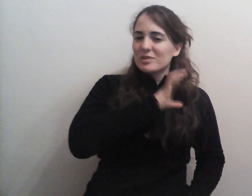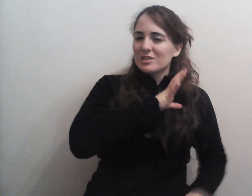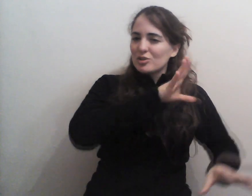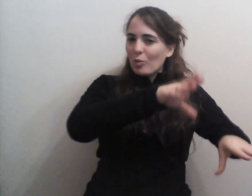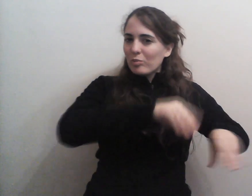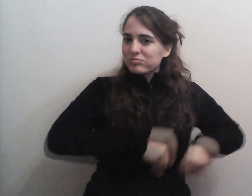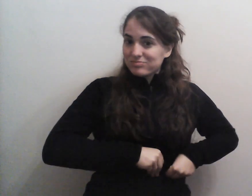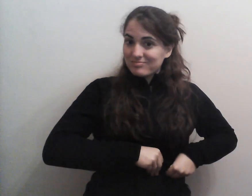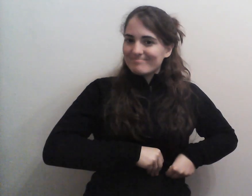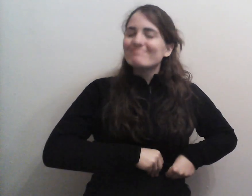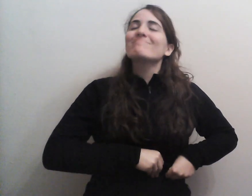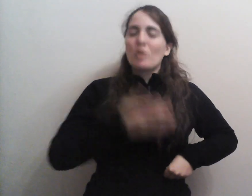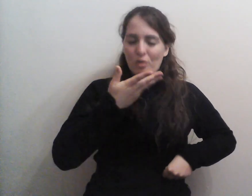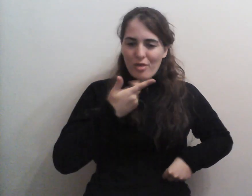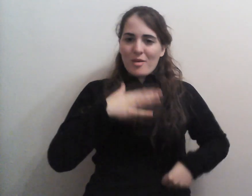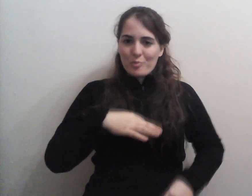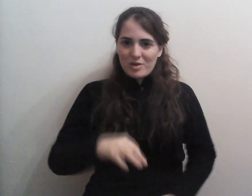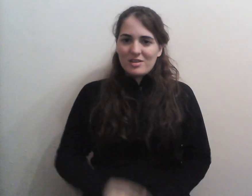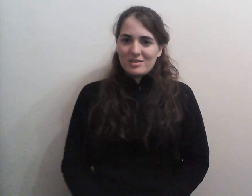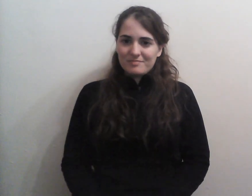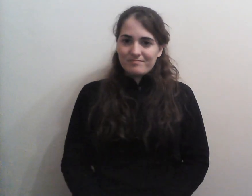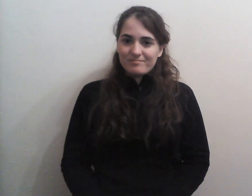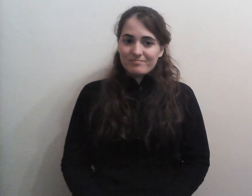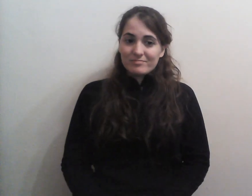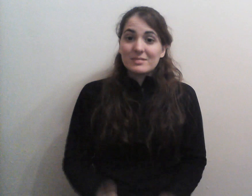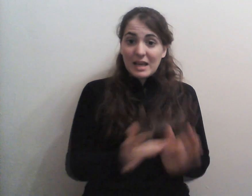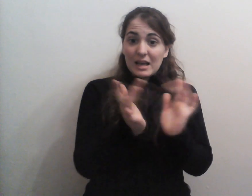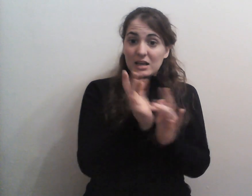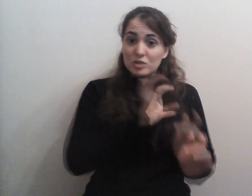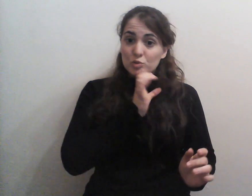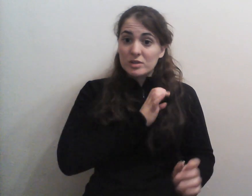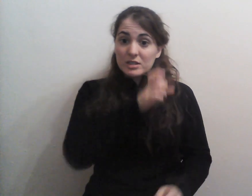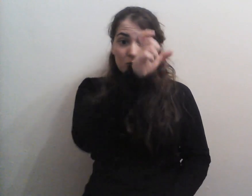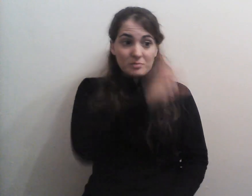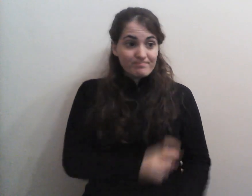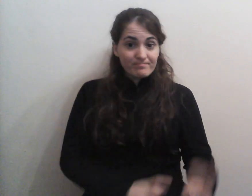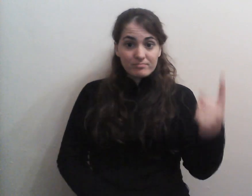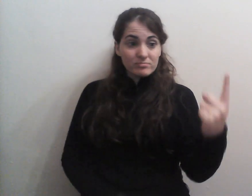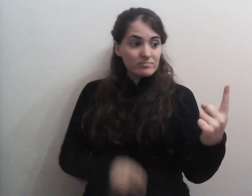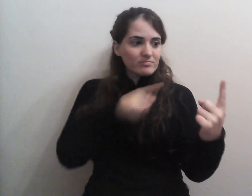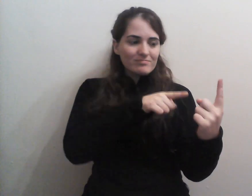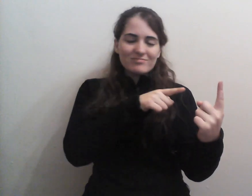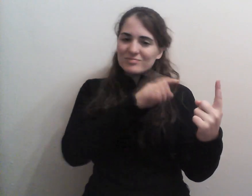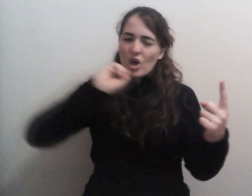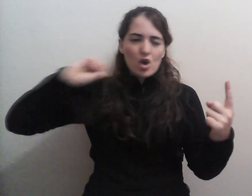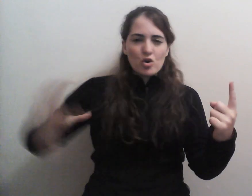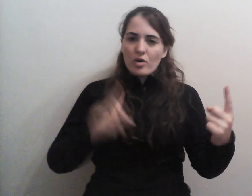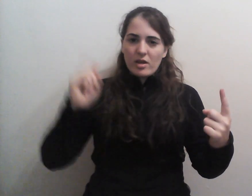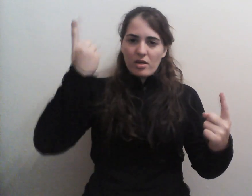Jesucristo. En Cristo vemos la gloria del Dios del Evangelio. Pablo tiene una frase preciosa que